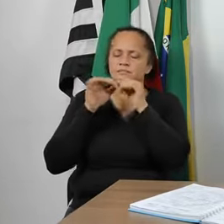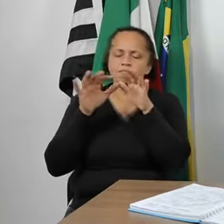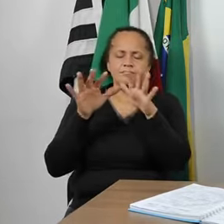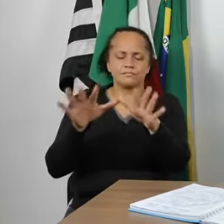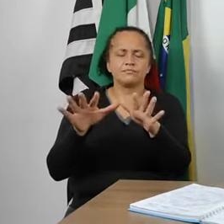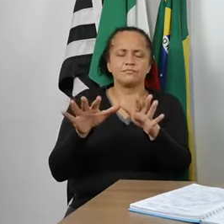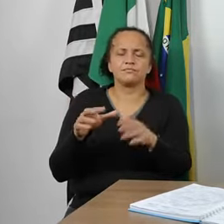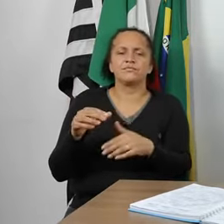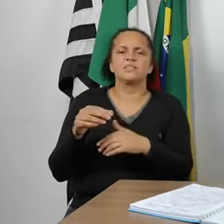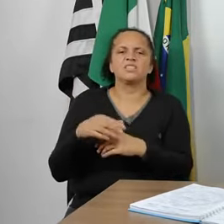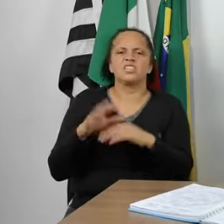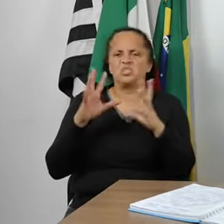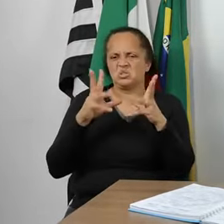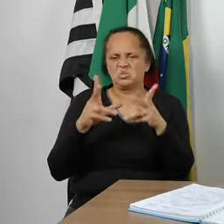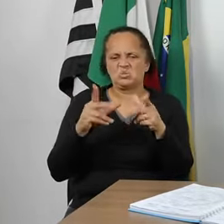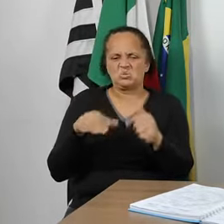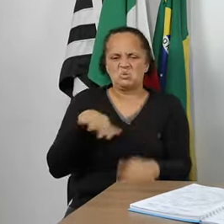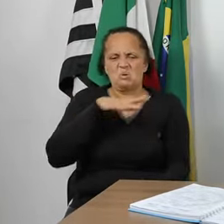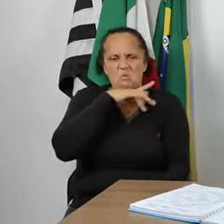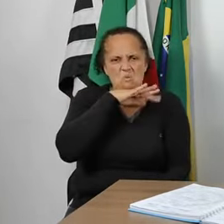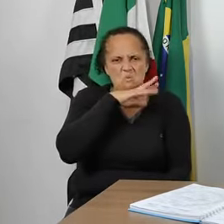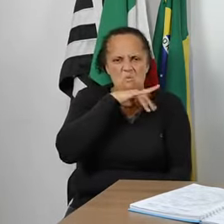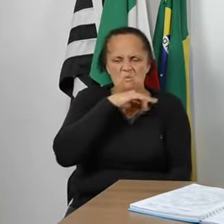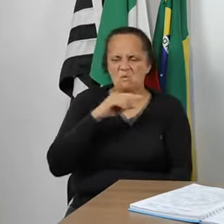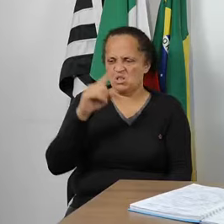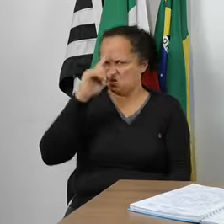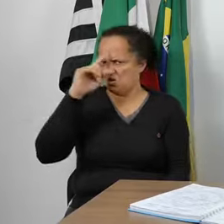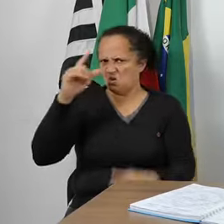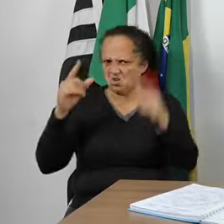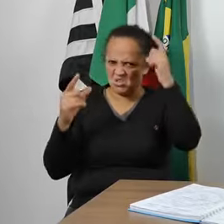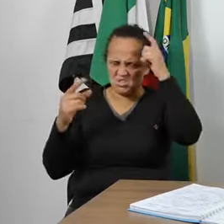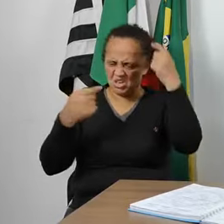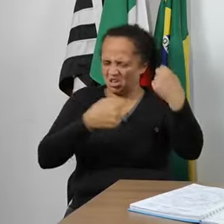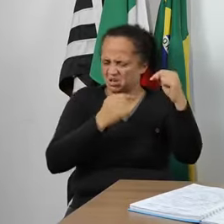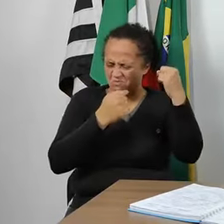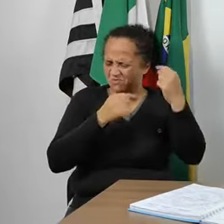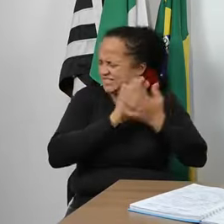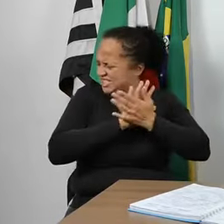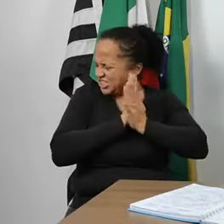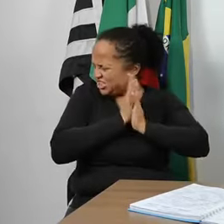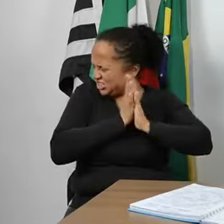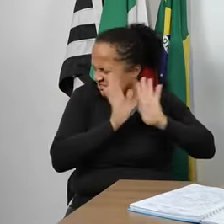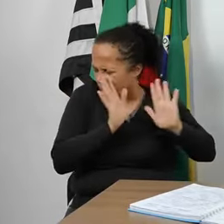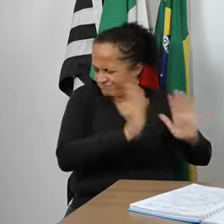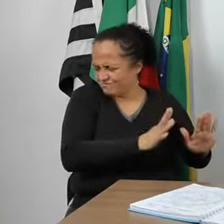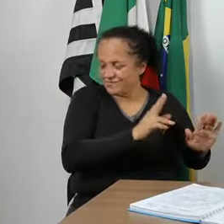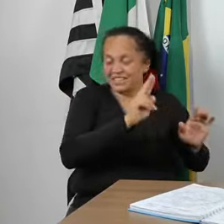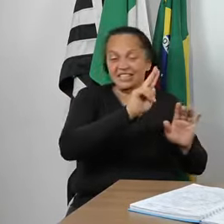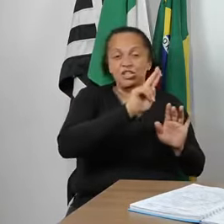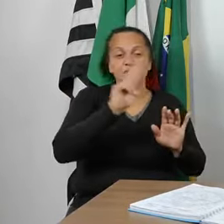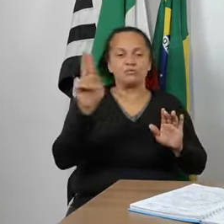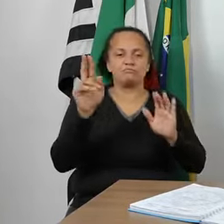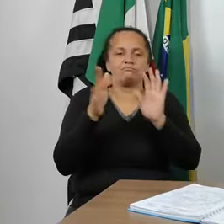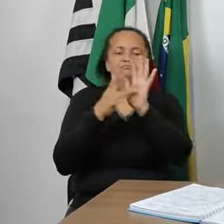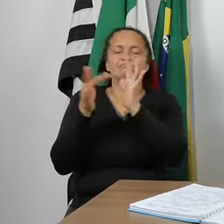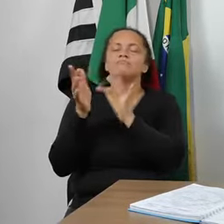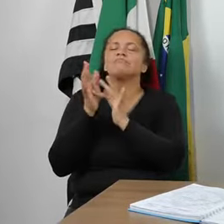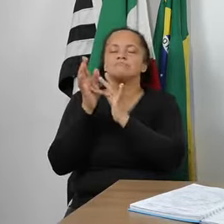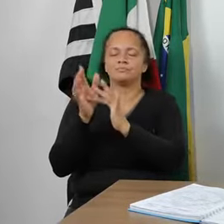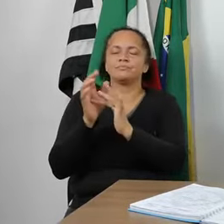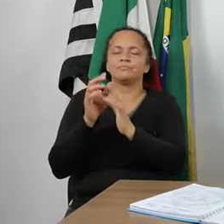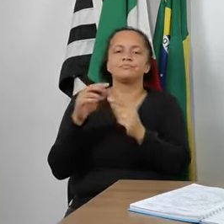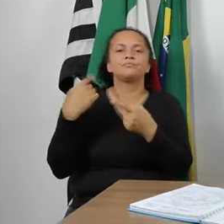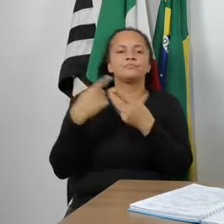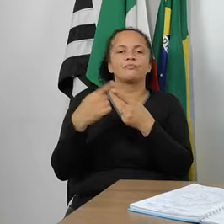e seus demônios contra a igreja do Senhor, contra os teus filhos e filhas, está caído por terra no nome de Jesus. Pois como está